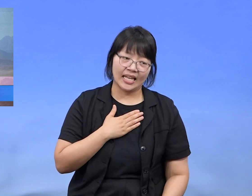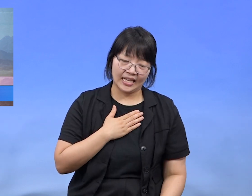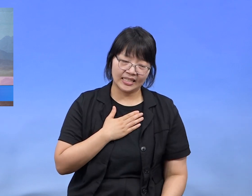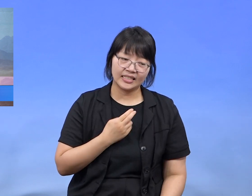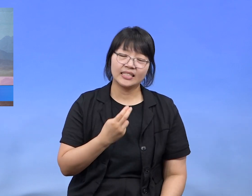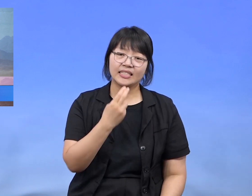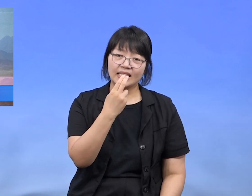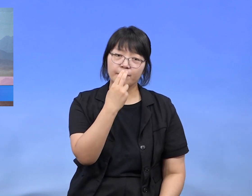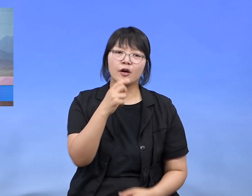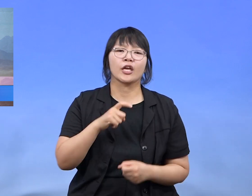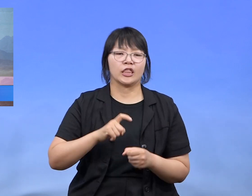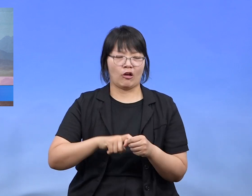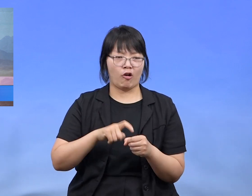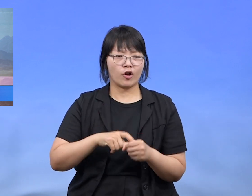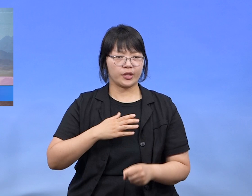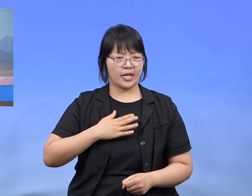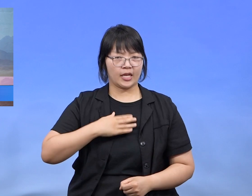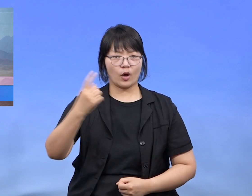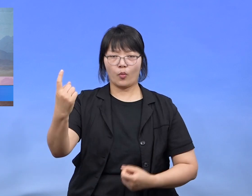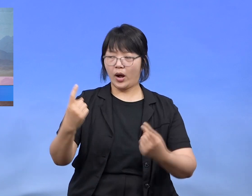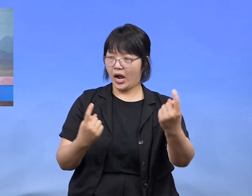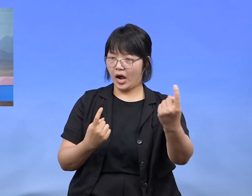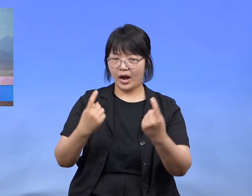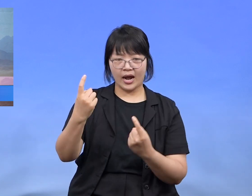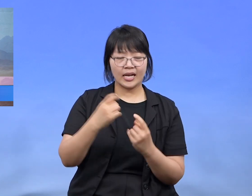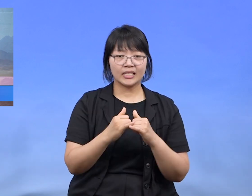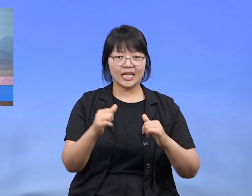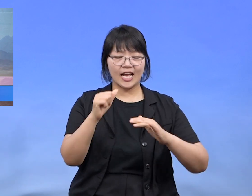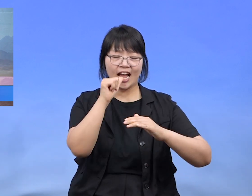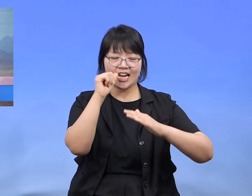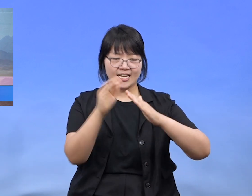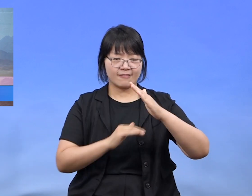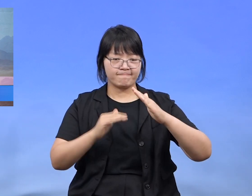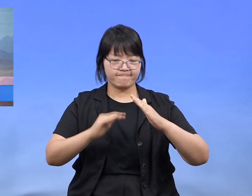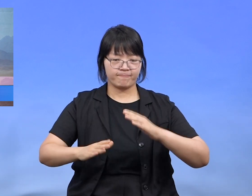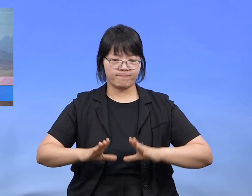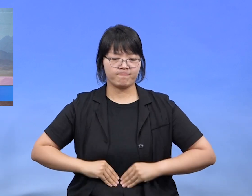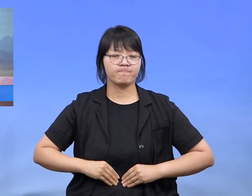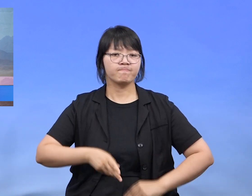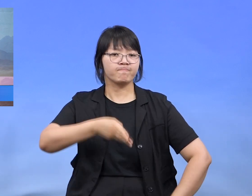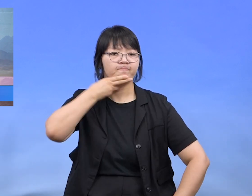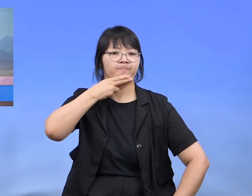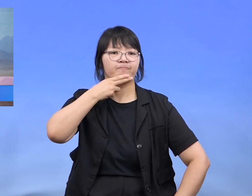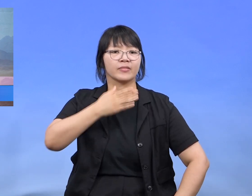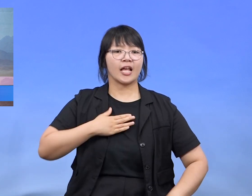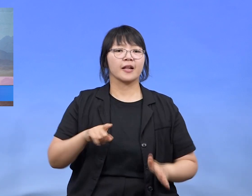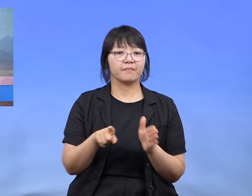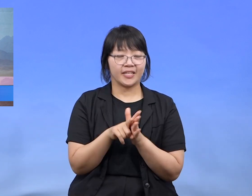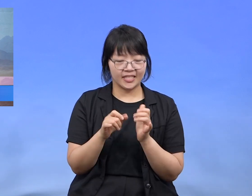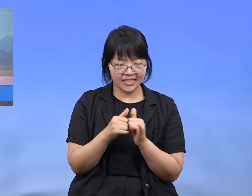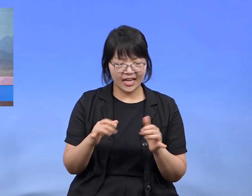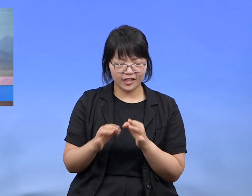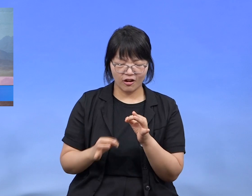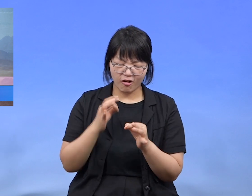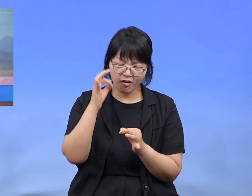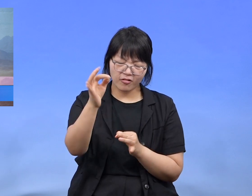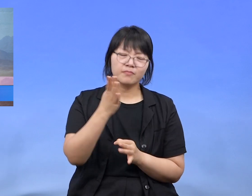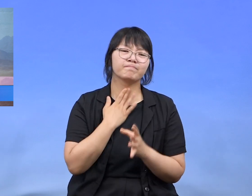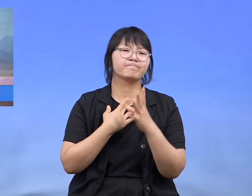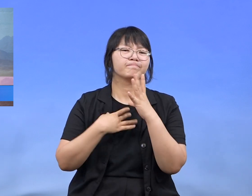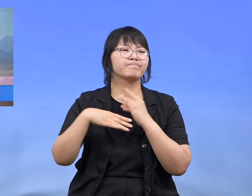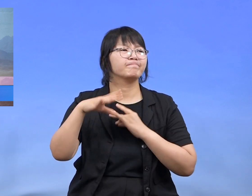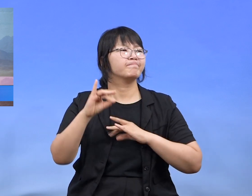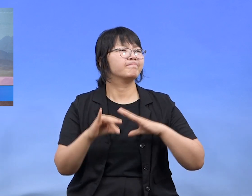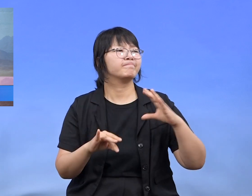나는 생명의 떡이니 내게 오는 자는 결코 줄이지 아니할 터이요 나를 믿는 자는